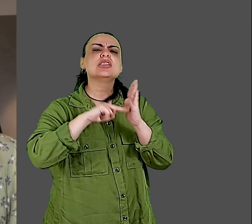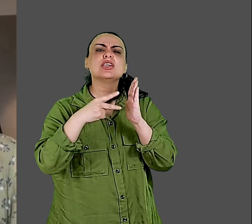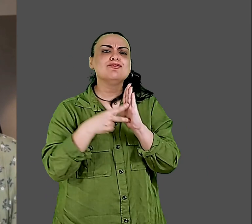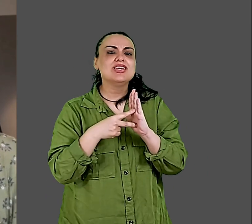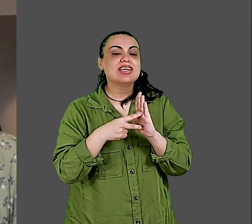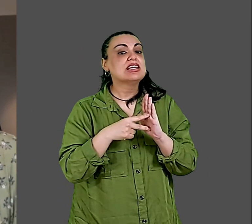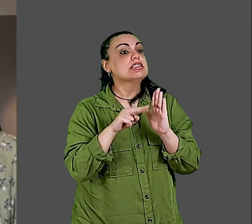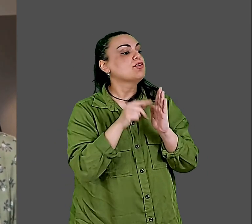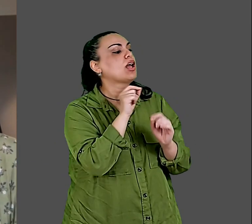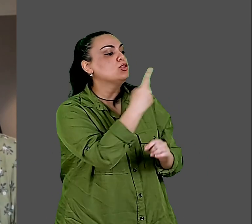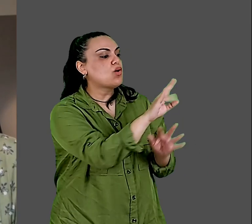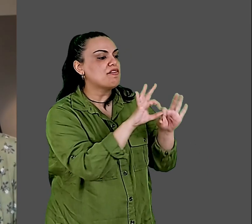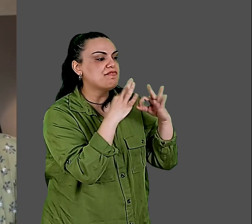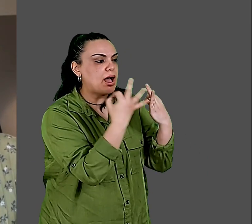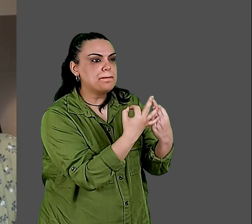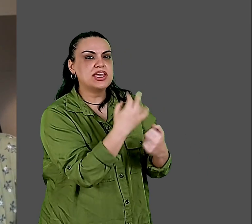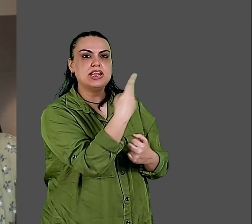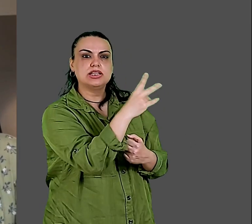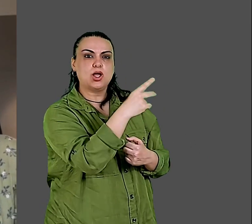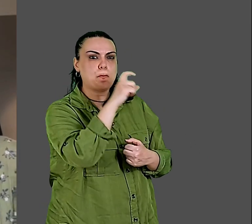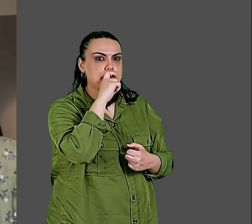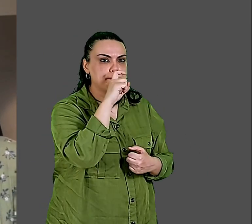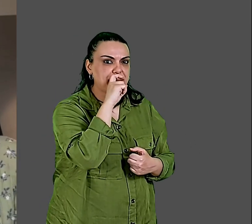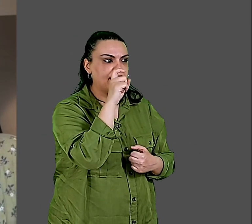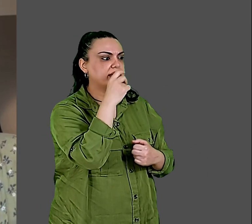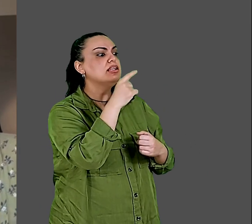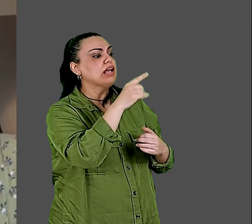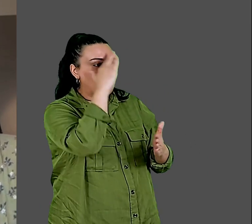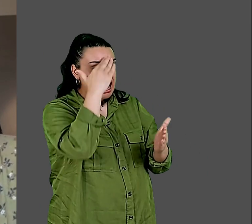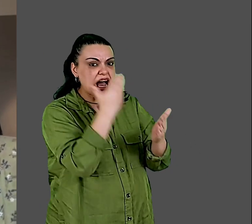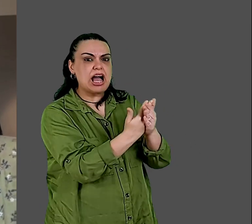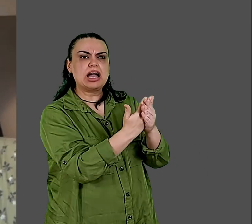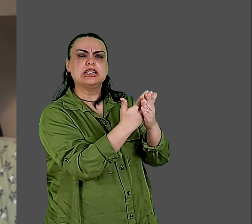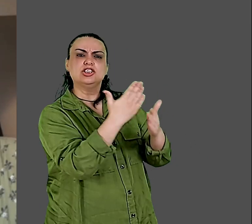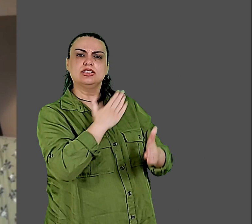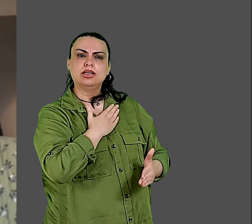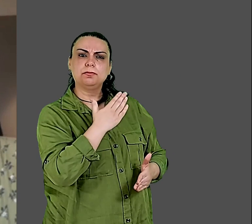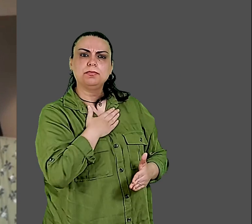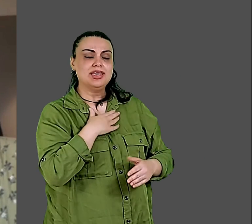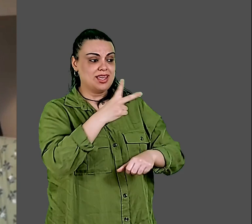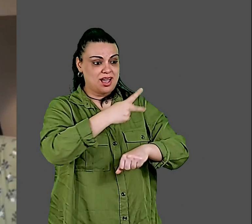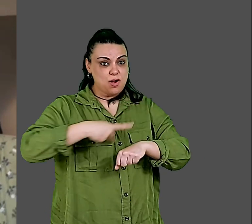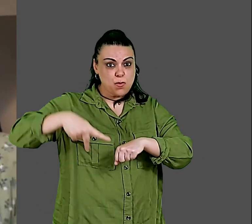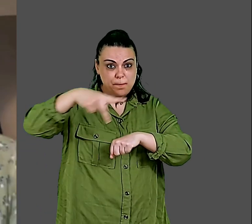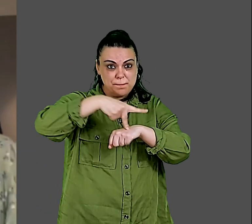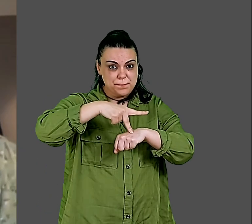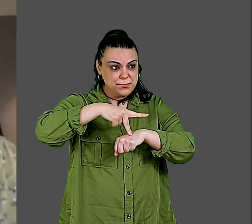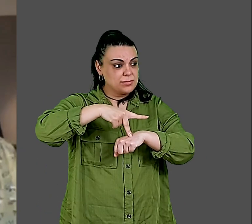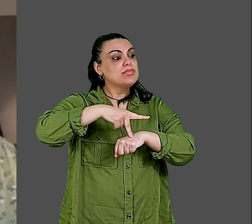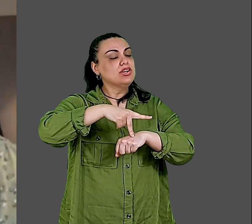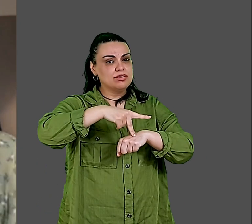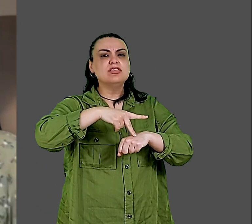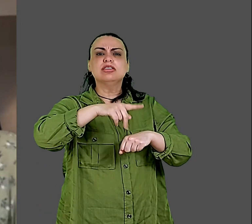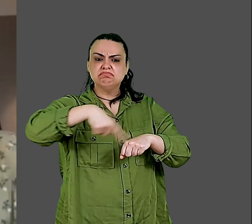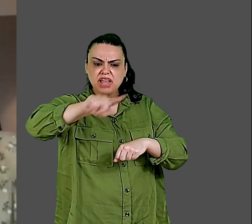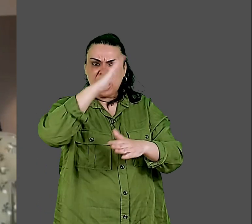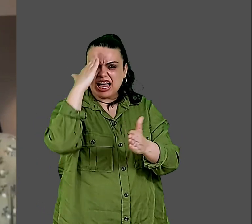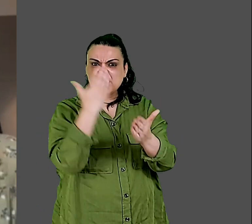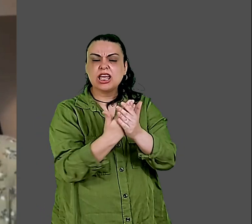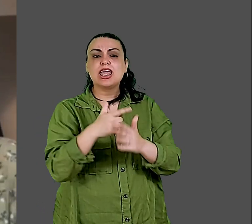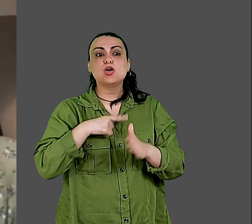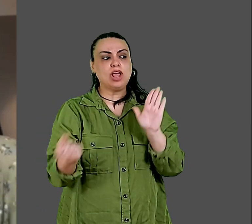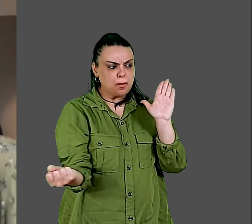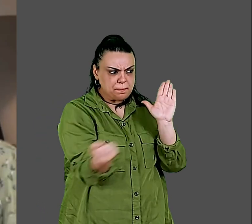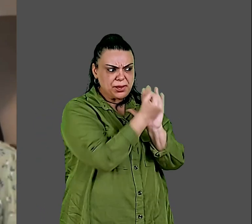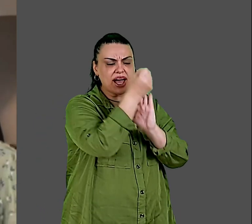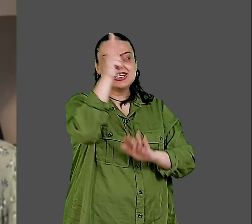tenho crédito com a tua família, eu tenho crédito com a nação que eu estou te mandando libertar. Eu tenho uma